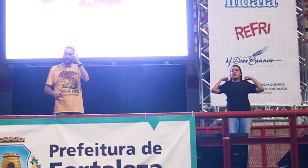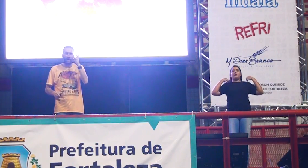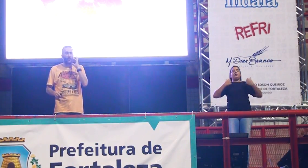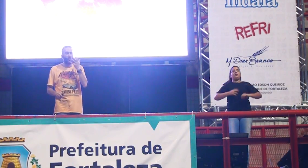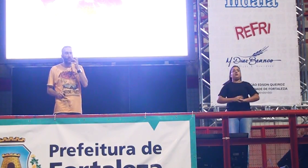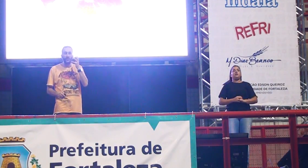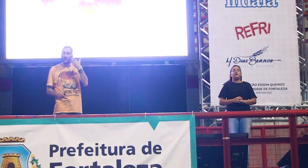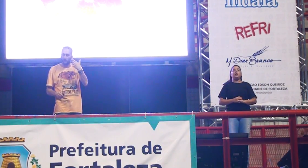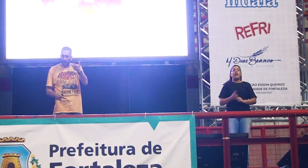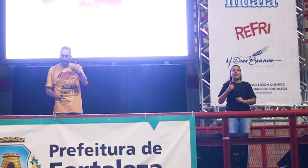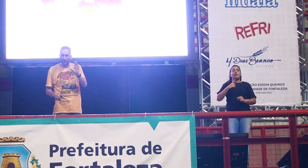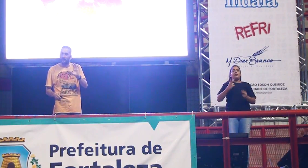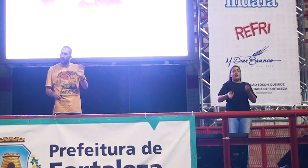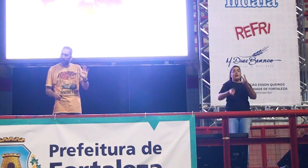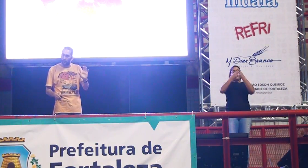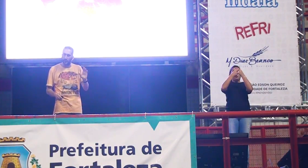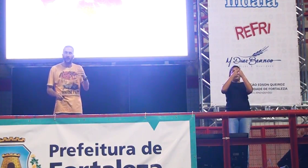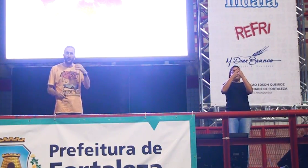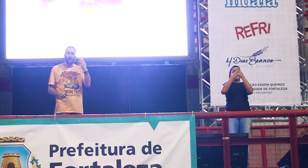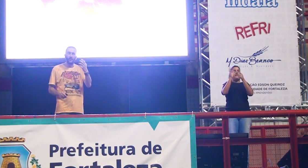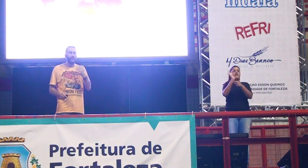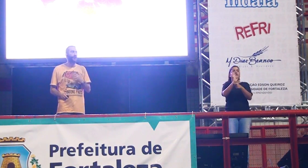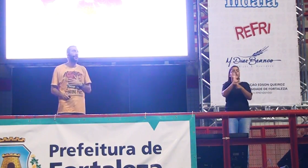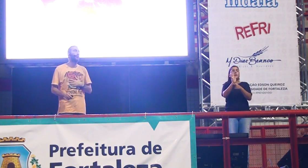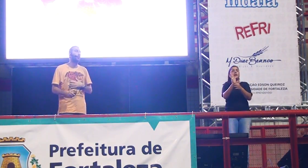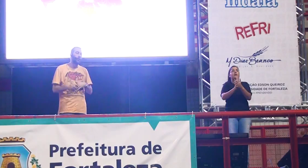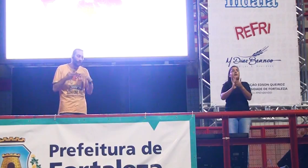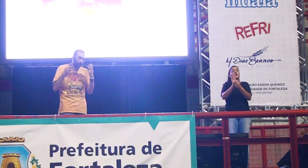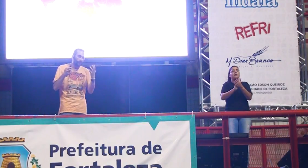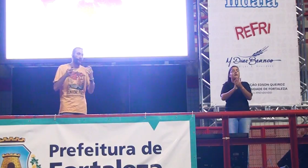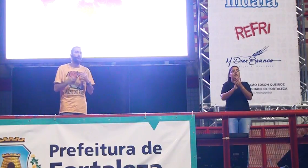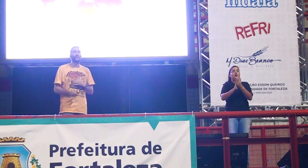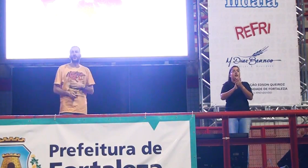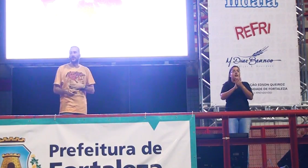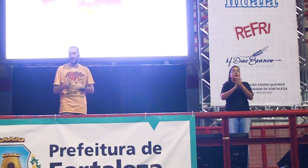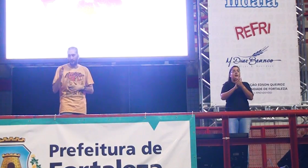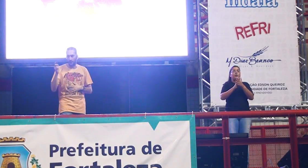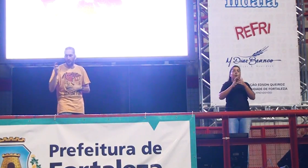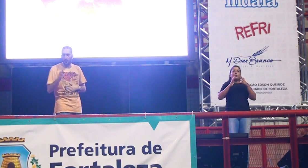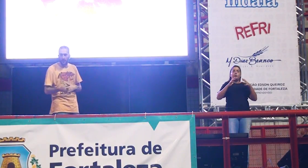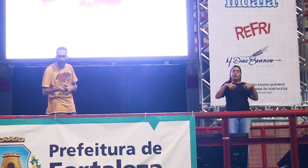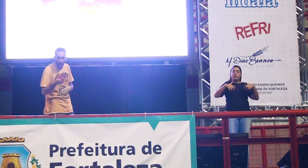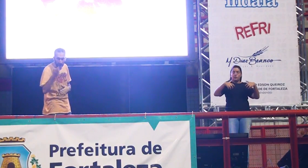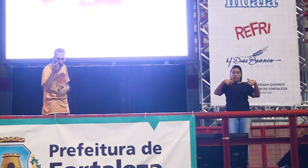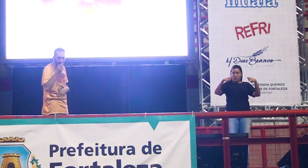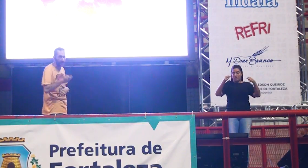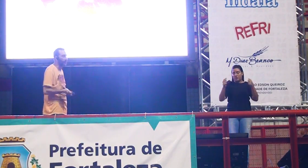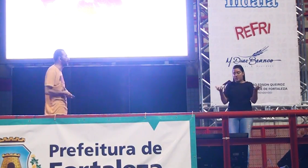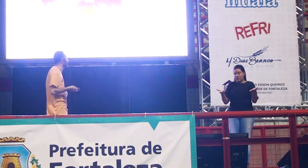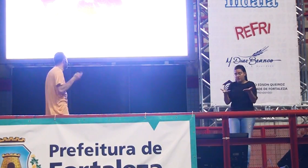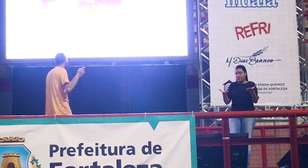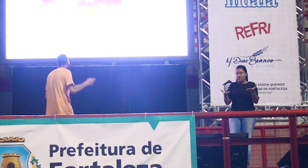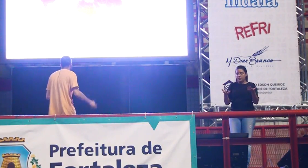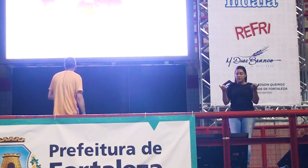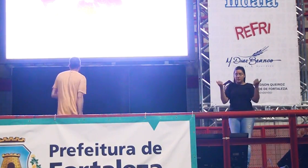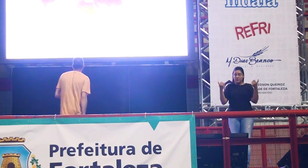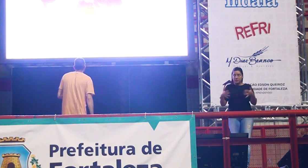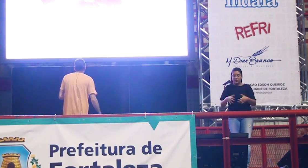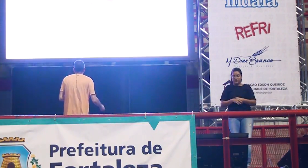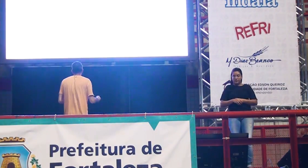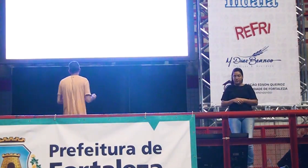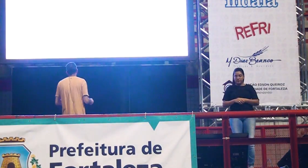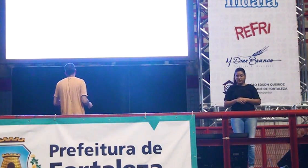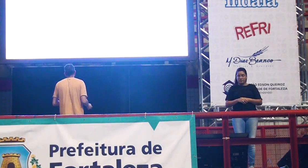tem algum trauma, alguma coisa que não possa ver nenhum filme de terror, por gentileza feche os olhos. Mas eu vou tentar explicar correntes marítimas